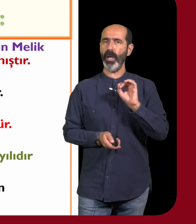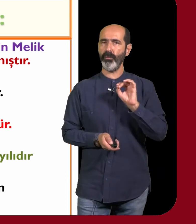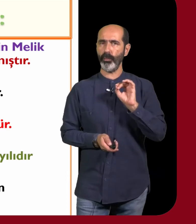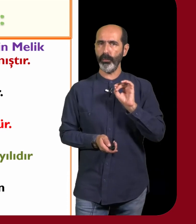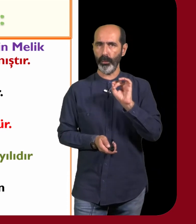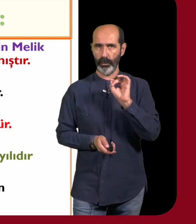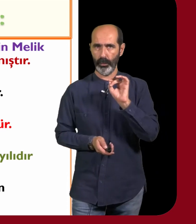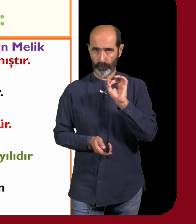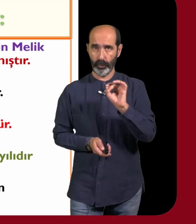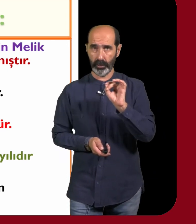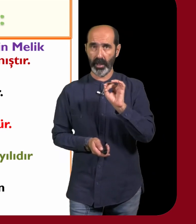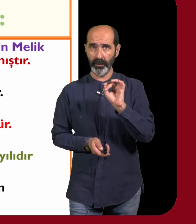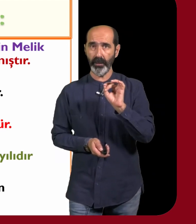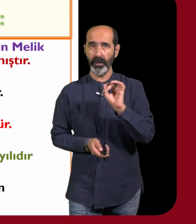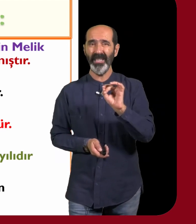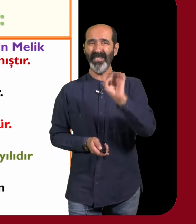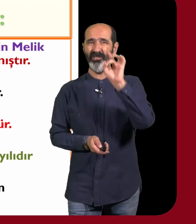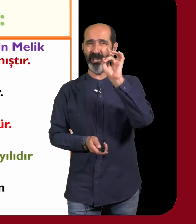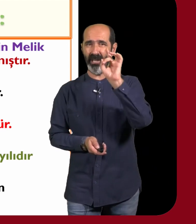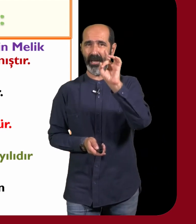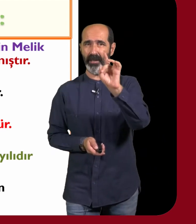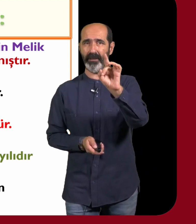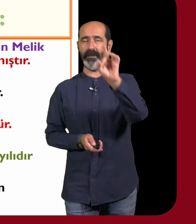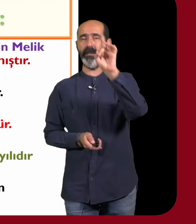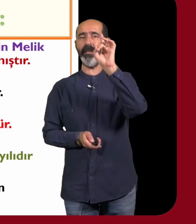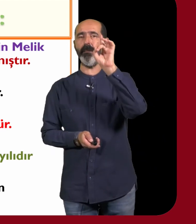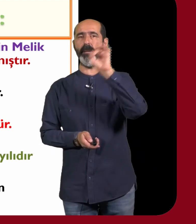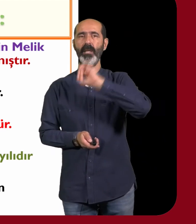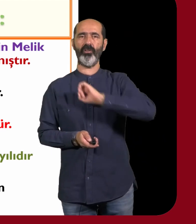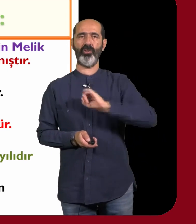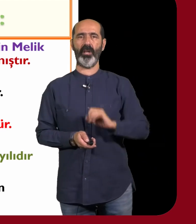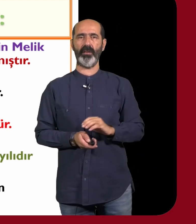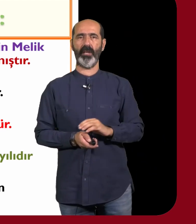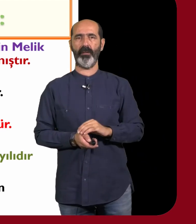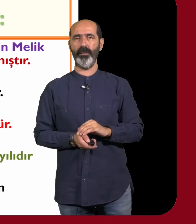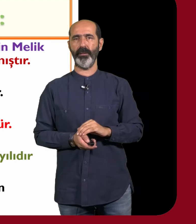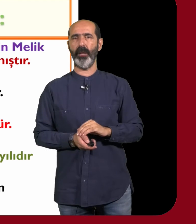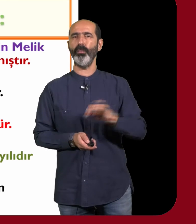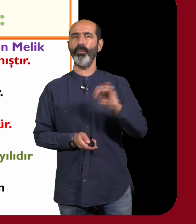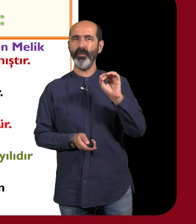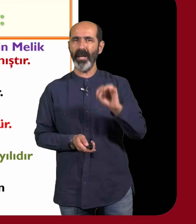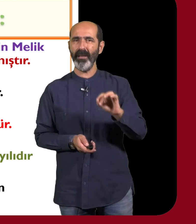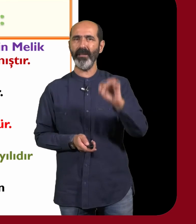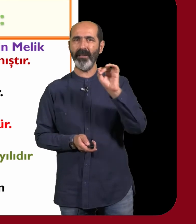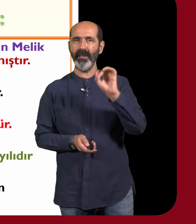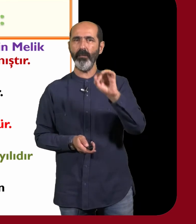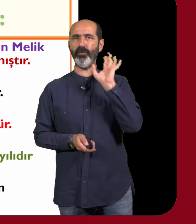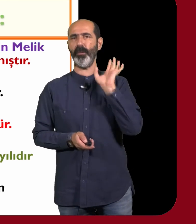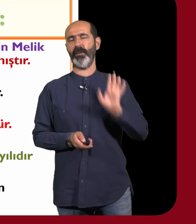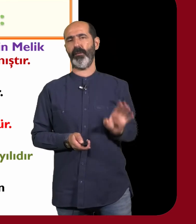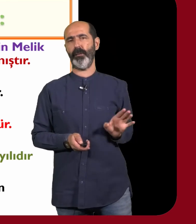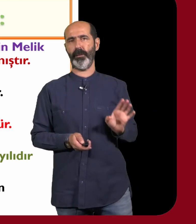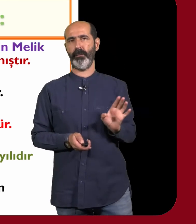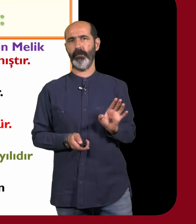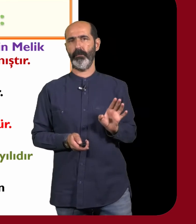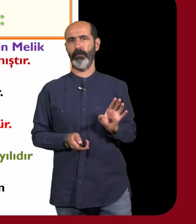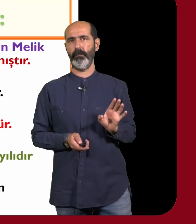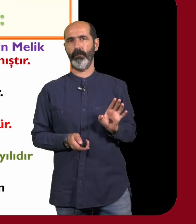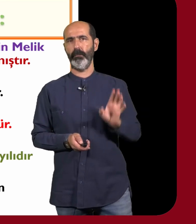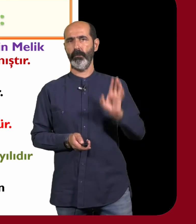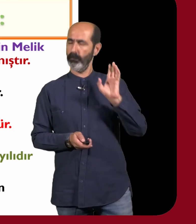Büyük Selçuklu sultanı Celaleddin Melikşah tarafından düzenle tilmis bir